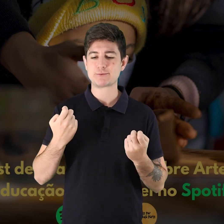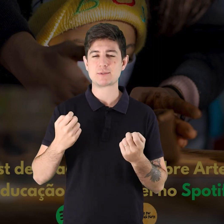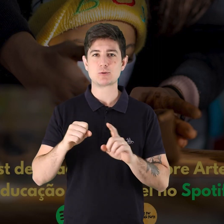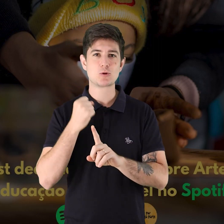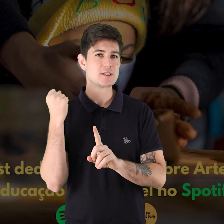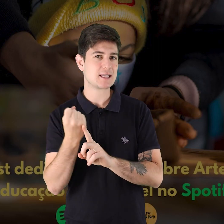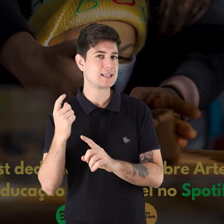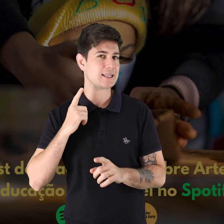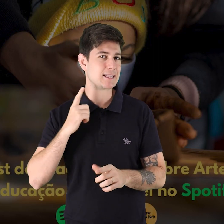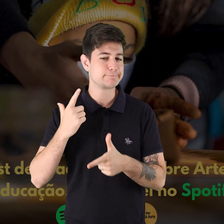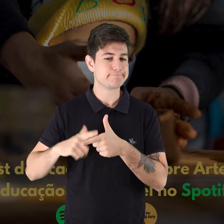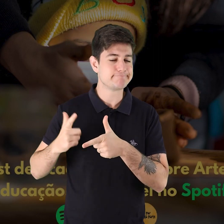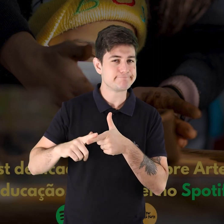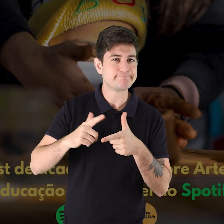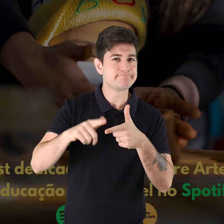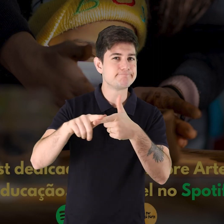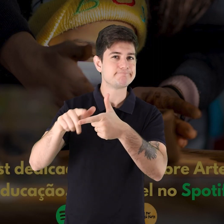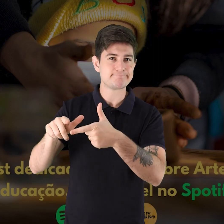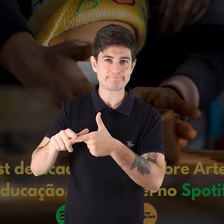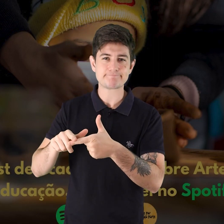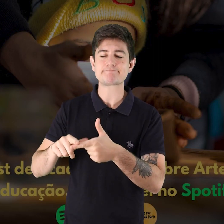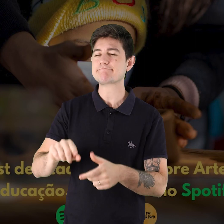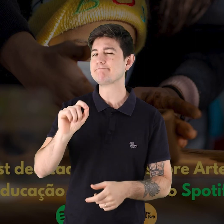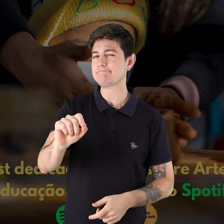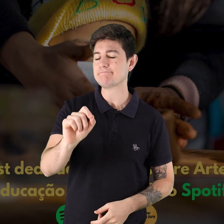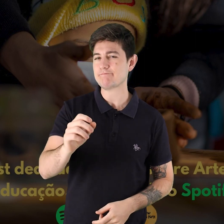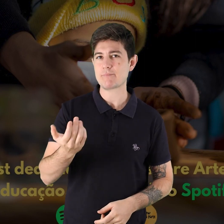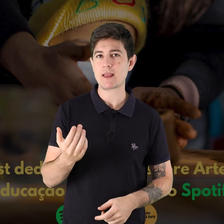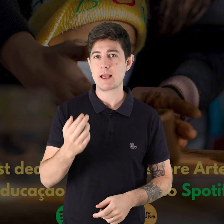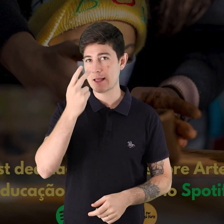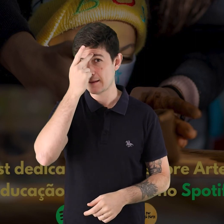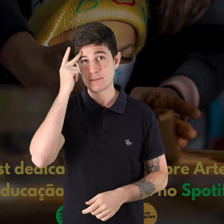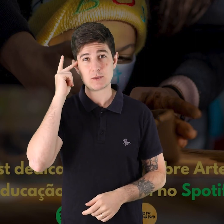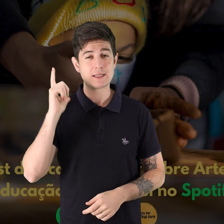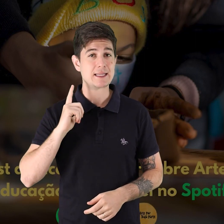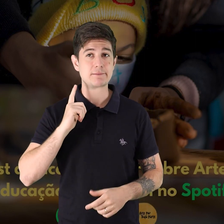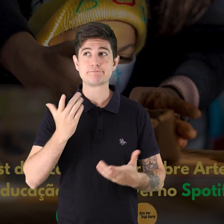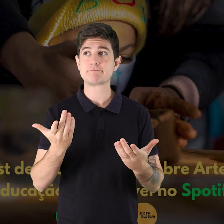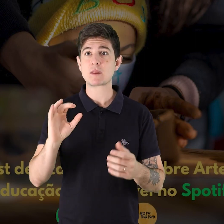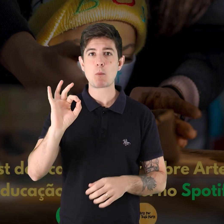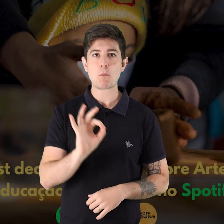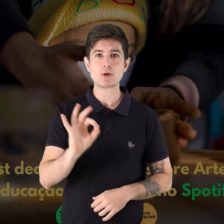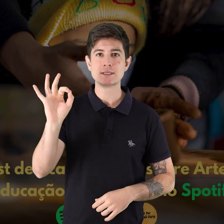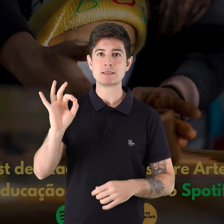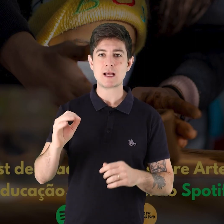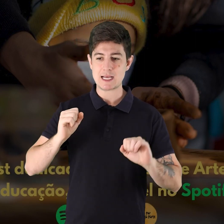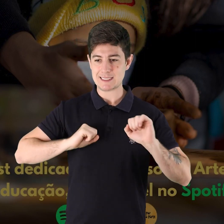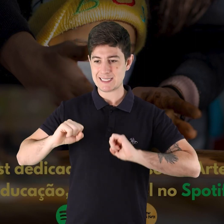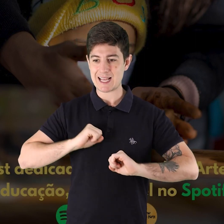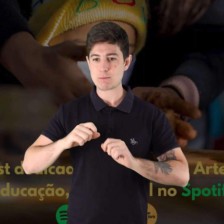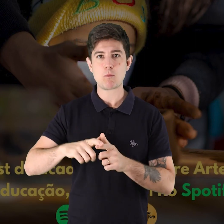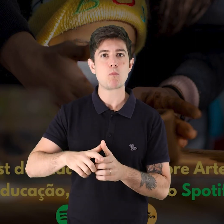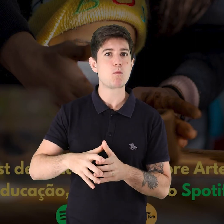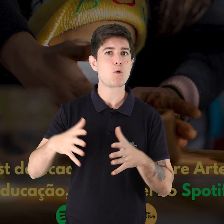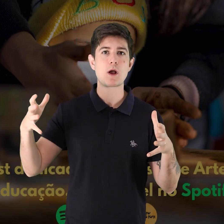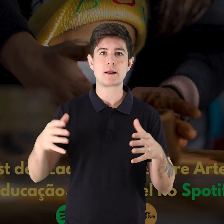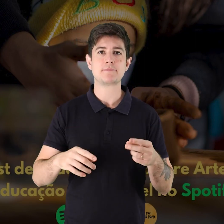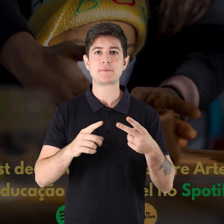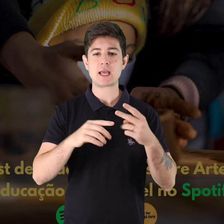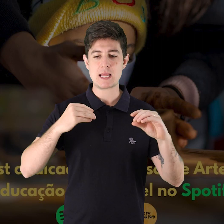gente caminha para um processo onde as pessoas onde a gente tem altos índices